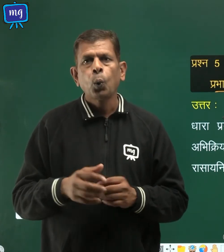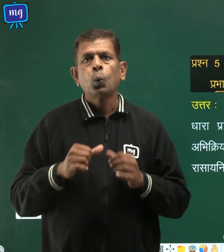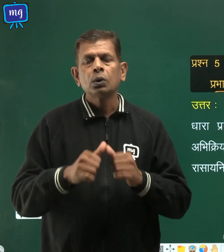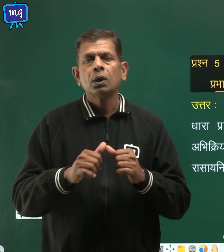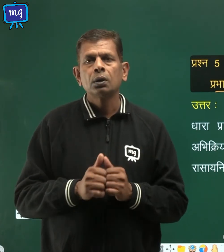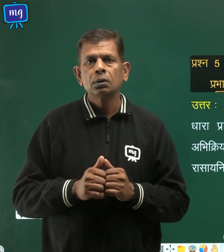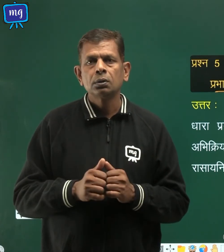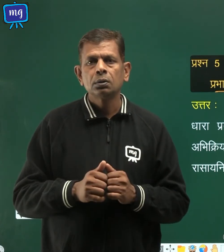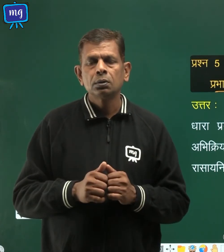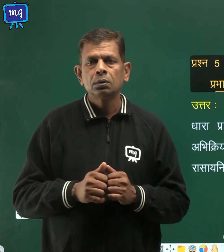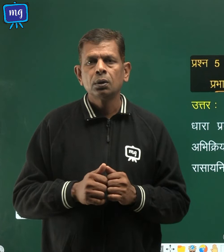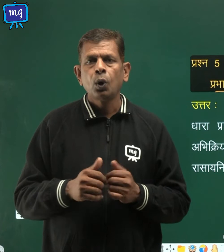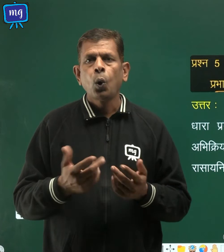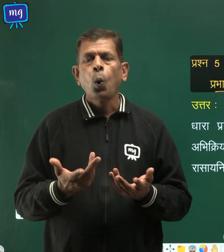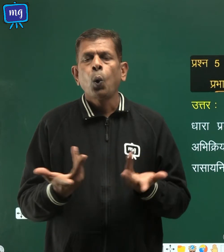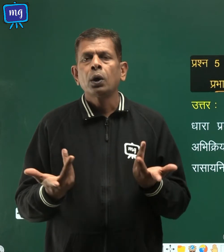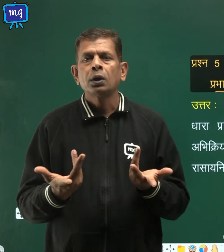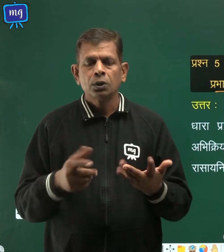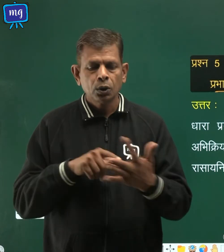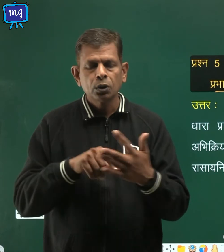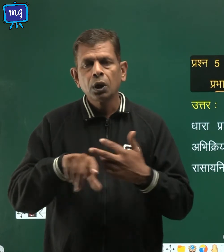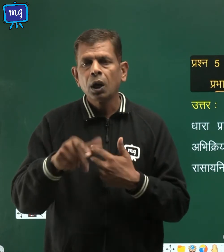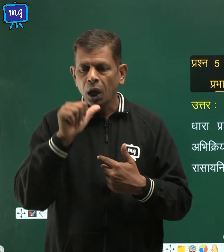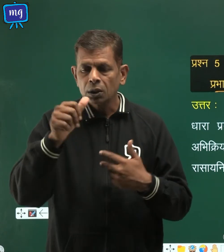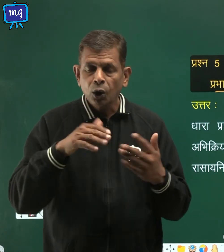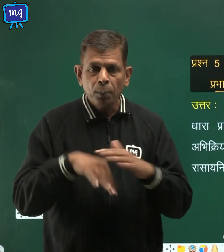उत्तर किसी चालक द्रव में